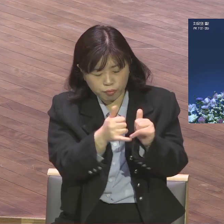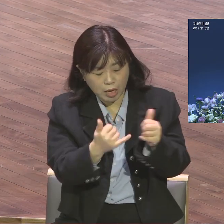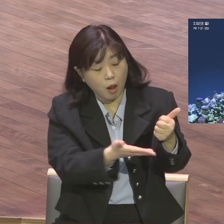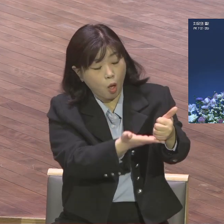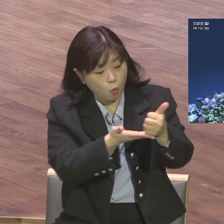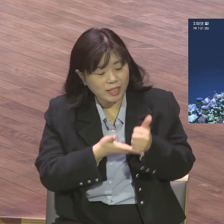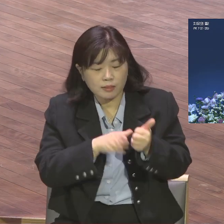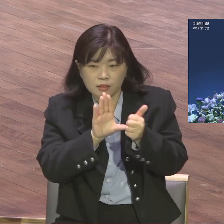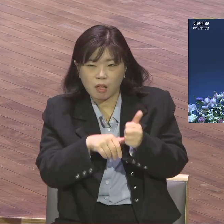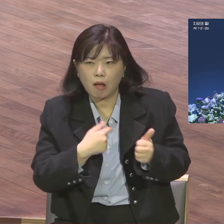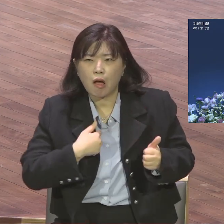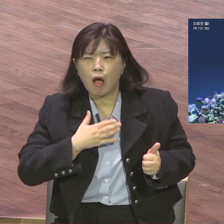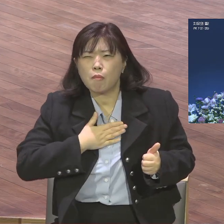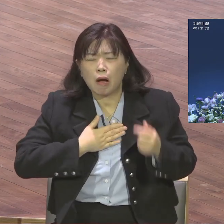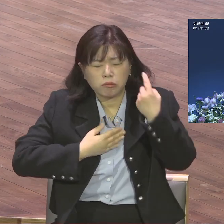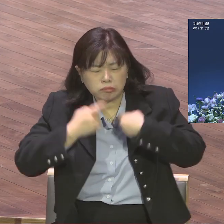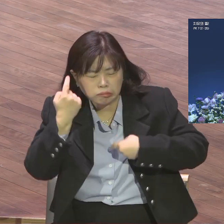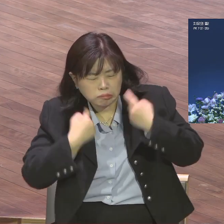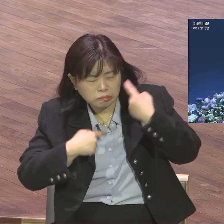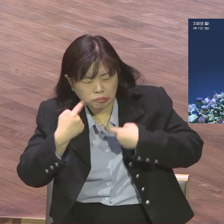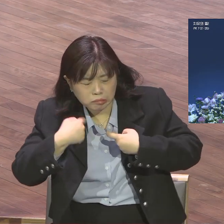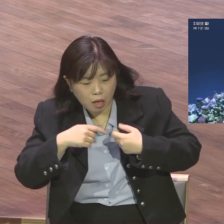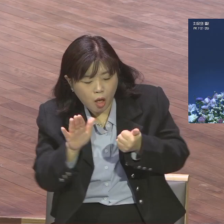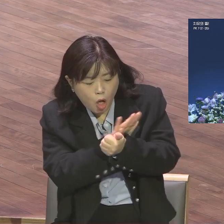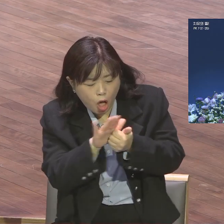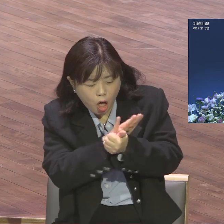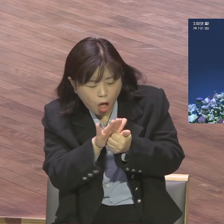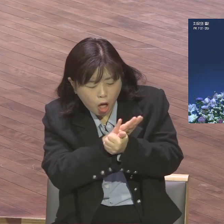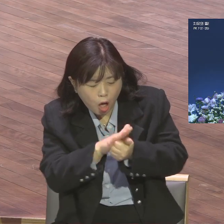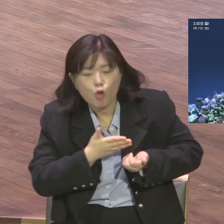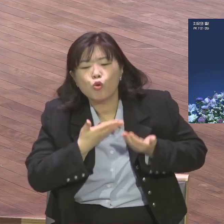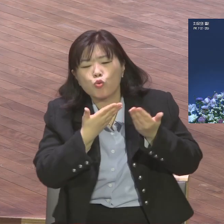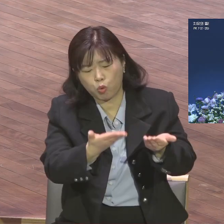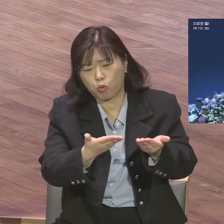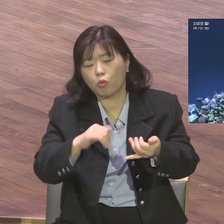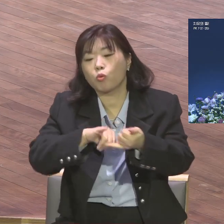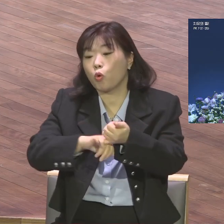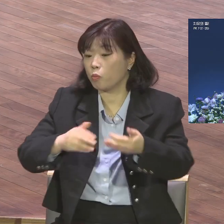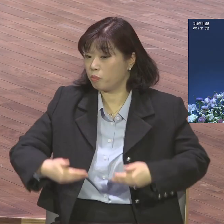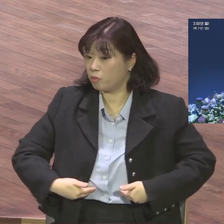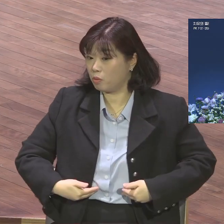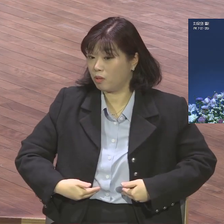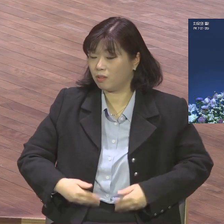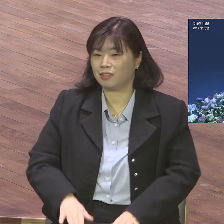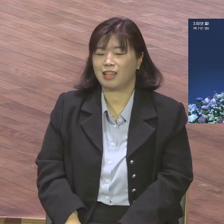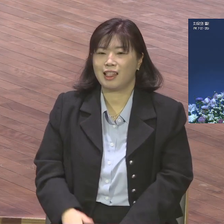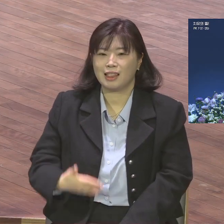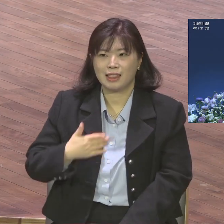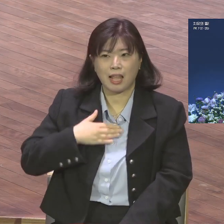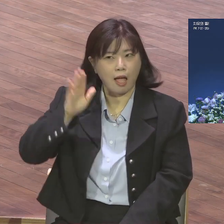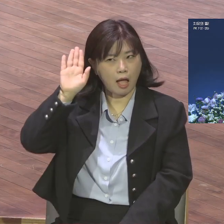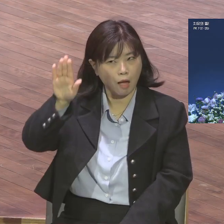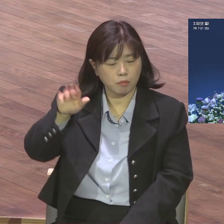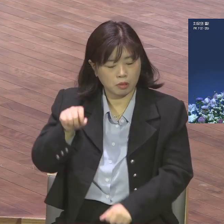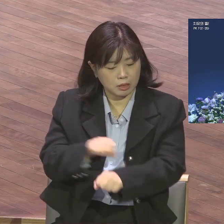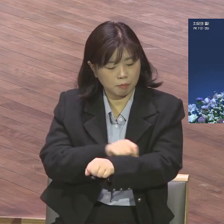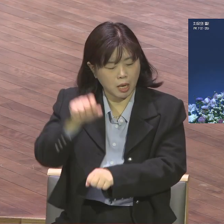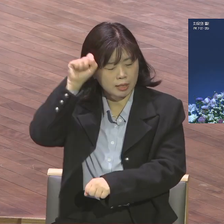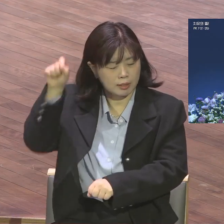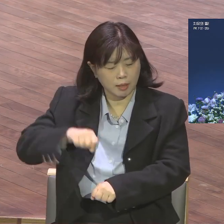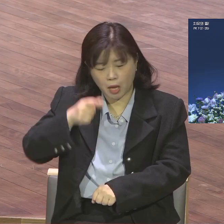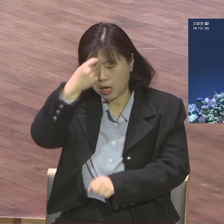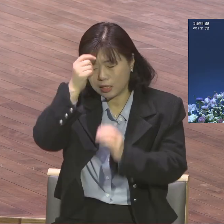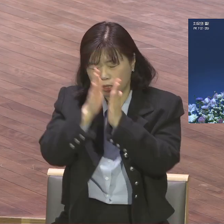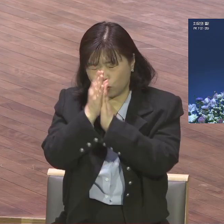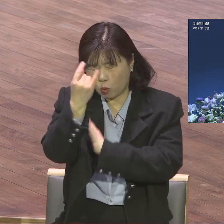제가 이제 특별 새끼들을 준비하면서 이번에는 치유, 회복, 새로운 용기와 희망을 심어주는 정말